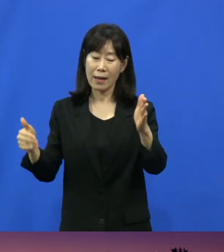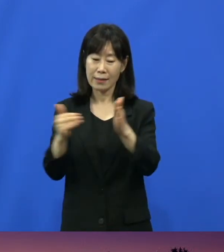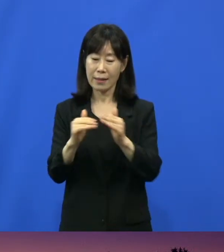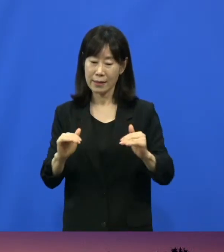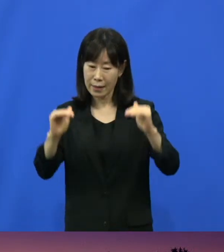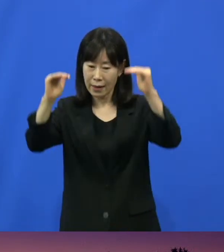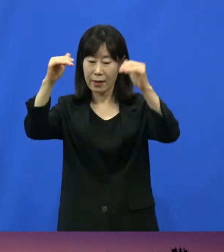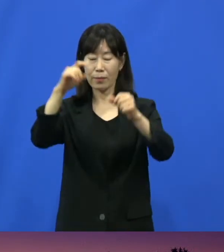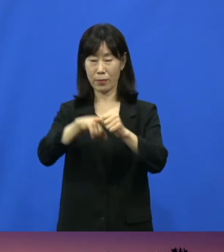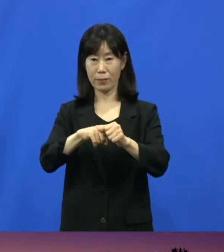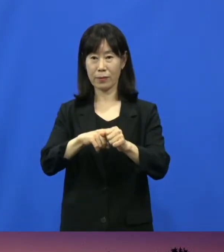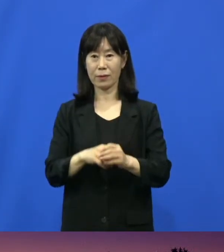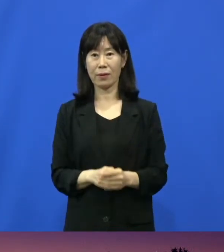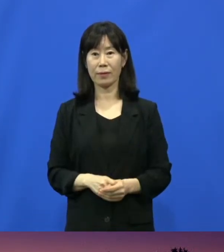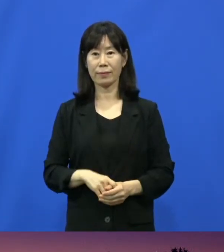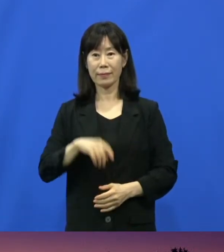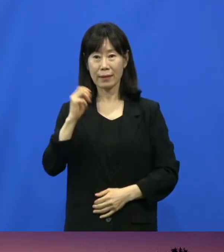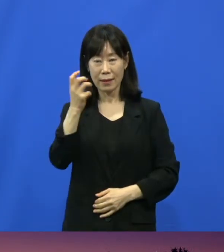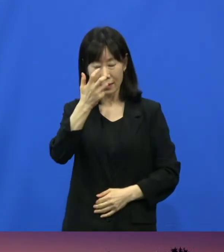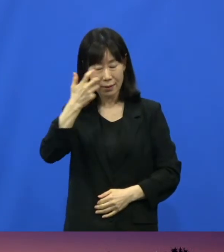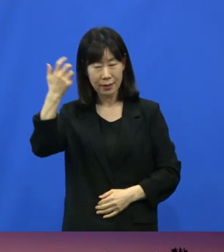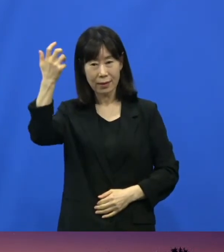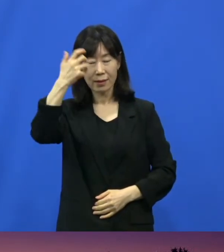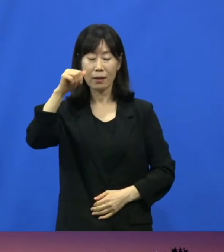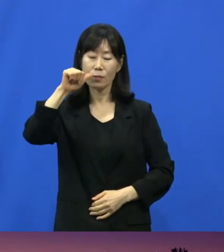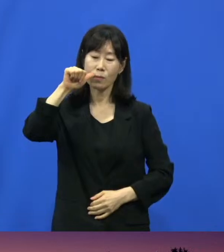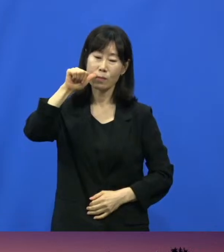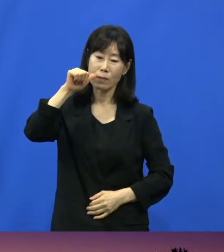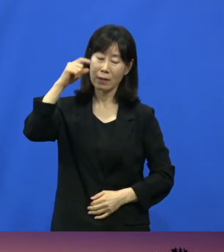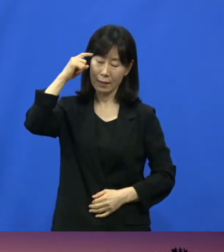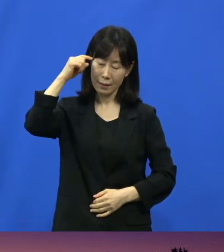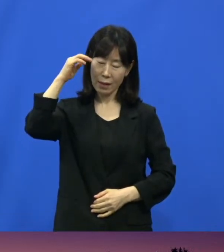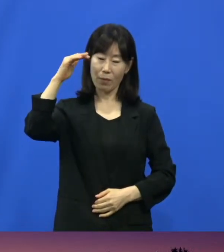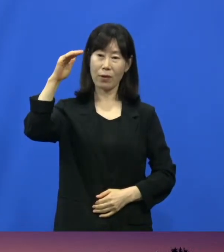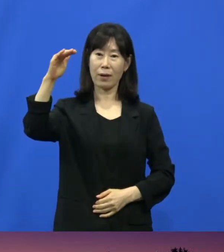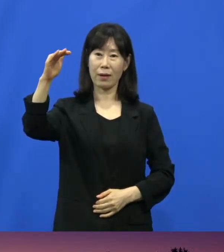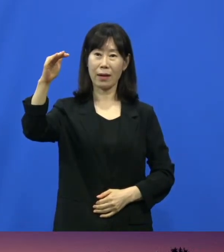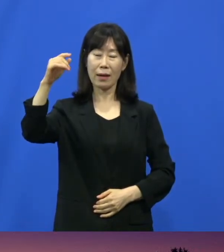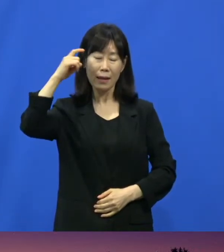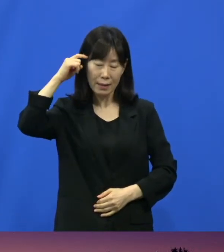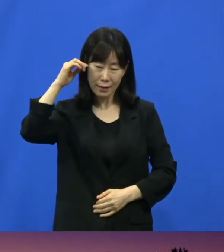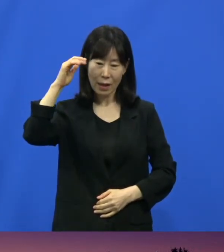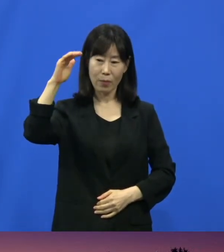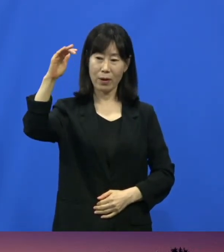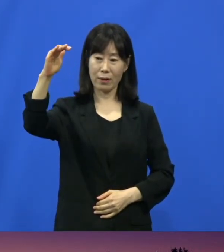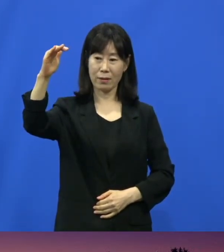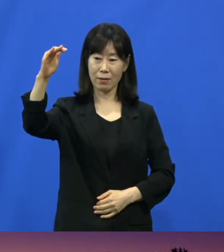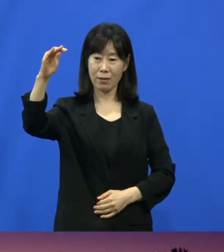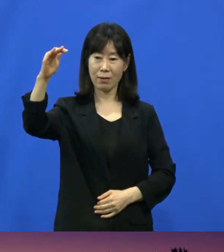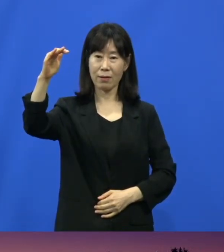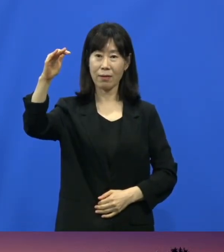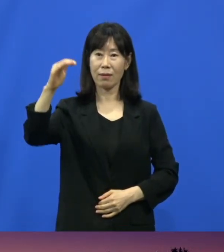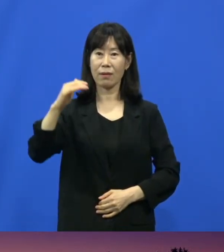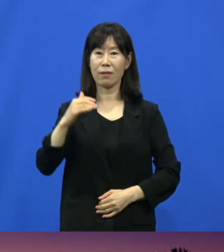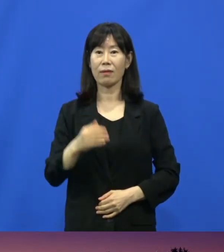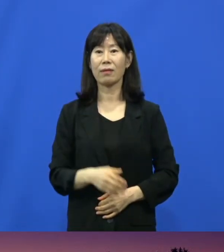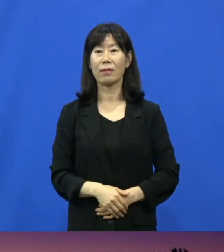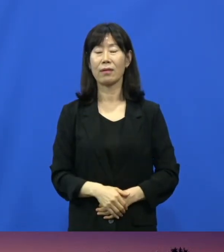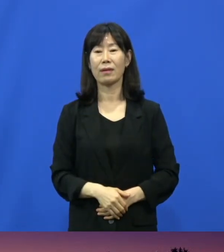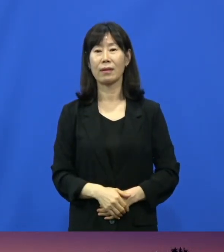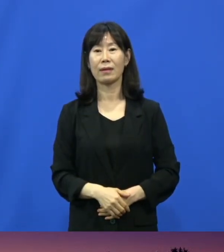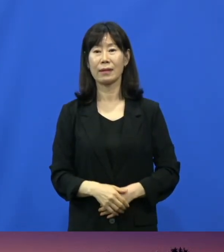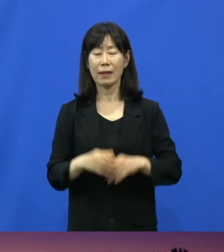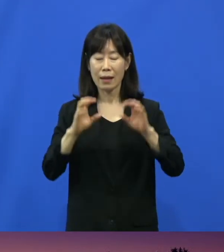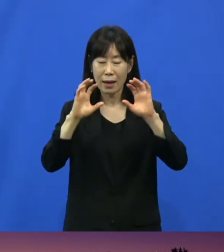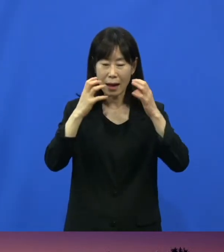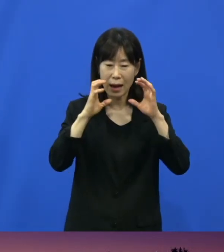뭐예요? 신령한 젖을 사모하라는 거예요. 사모하라는 거예요. 사모하라는 거예요. 여러분,